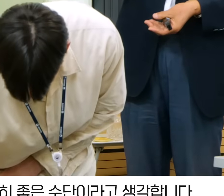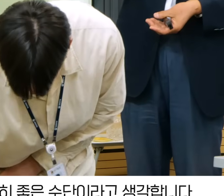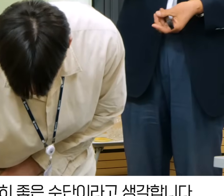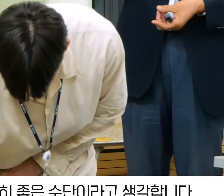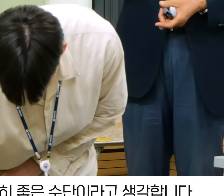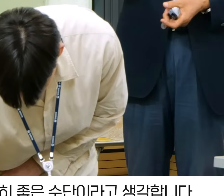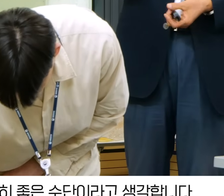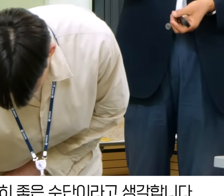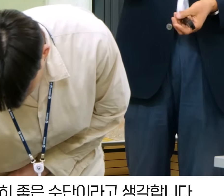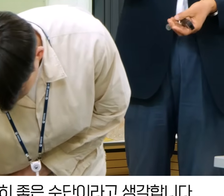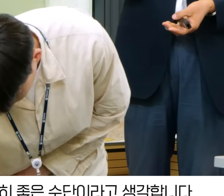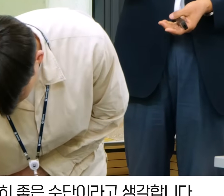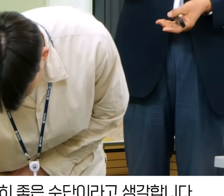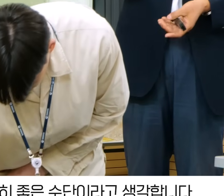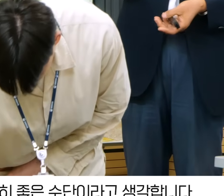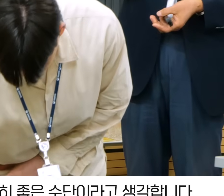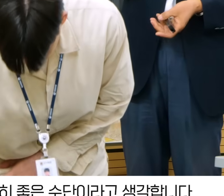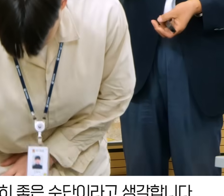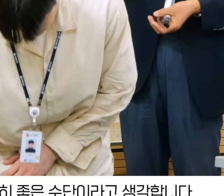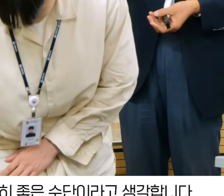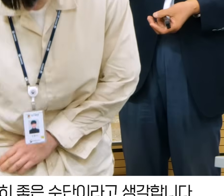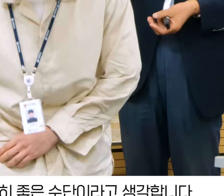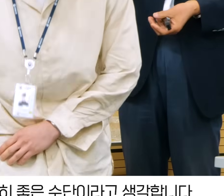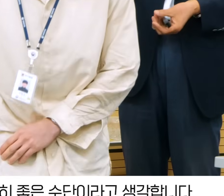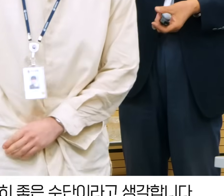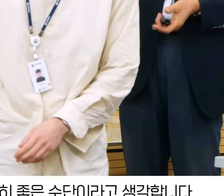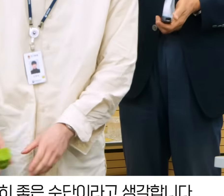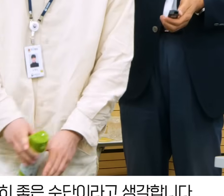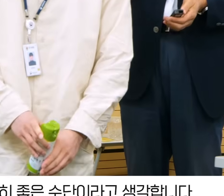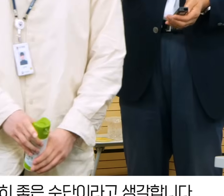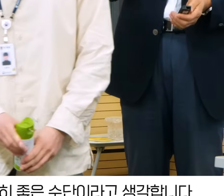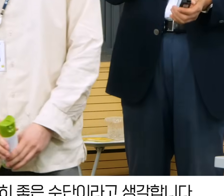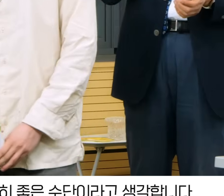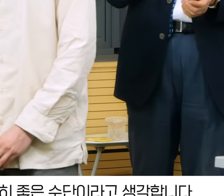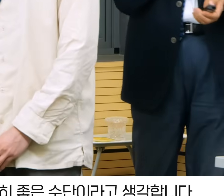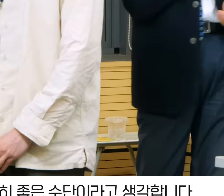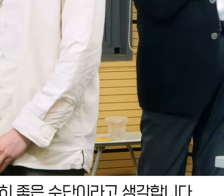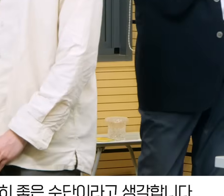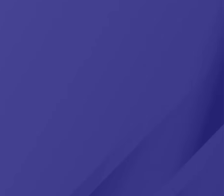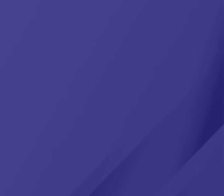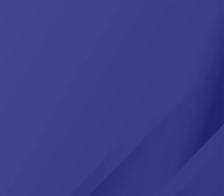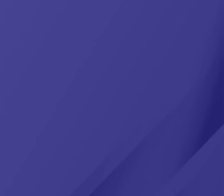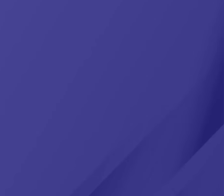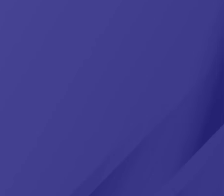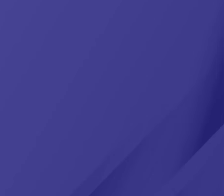것이 진드기로부터 좀 보호할 수 있는 굉장히 좋은 수단이라고 생각합니다.